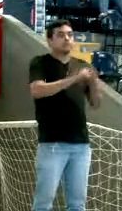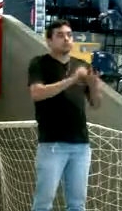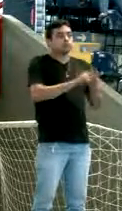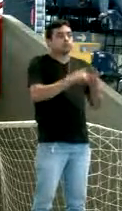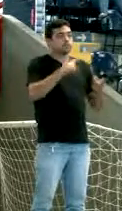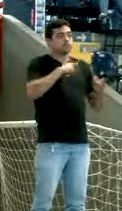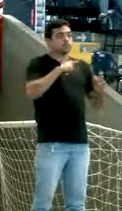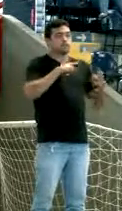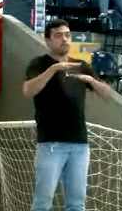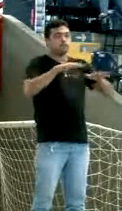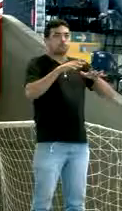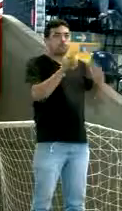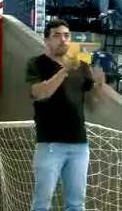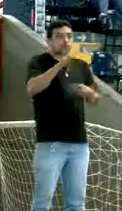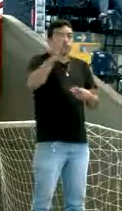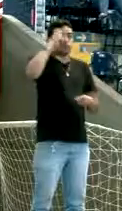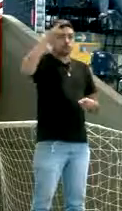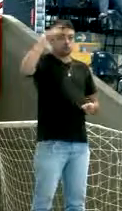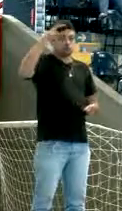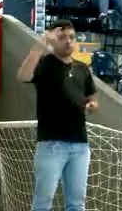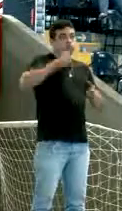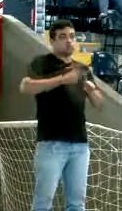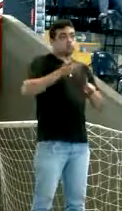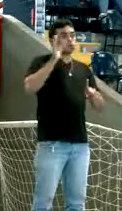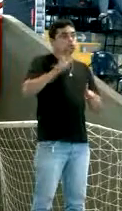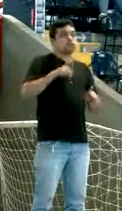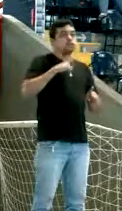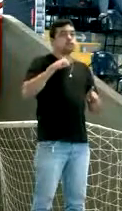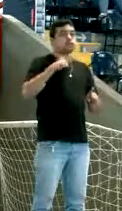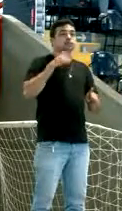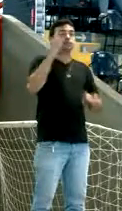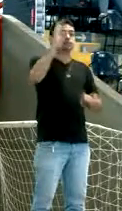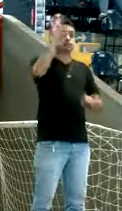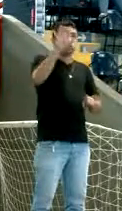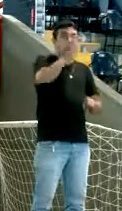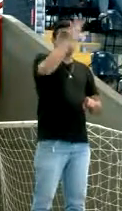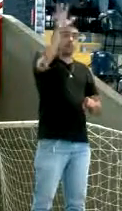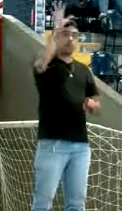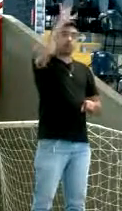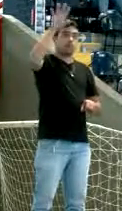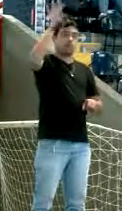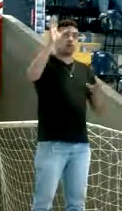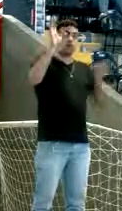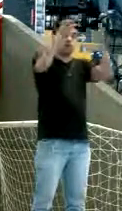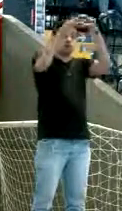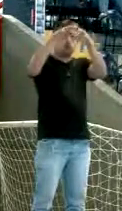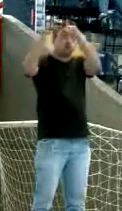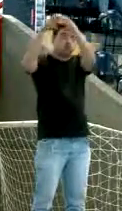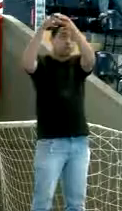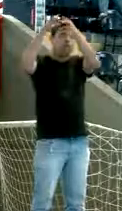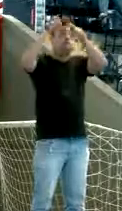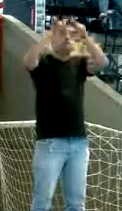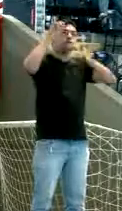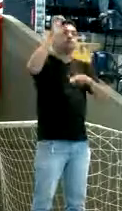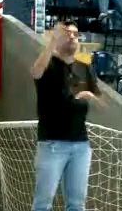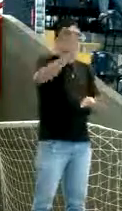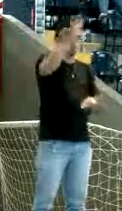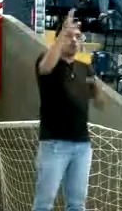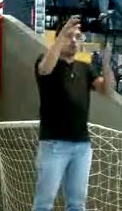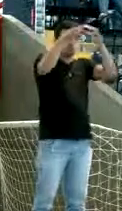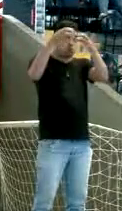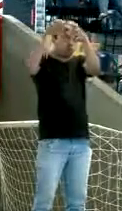de contracultura, com as vanguardas europeias. Eu não vou entrar no detalhe das vanguardas europeias, porque